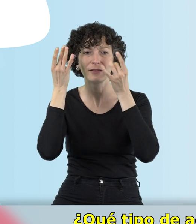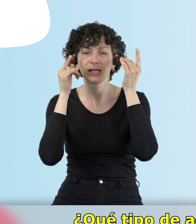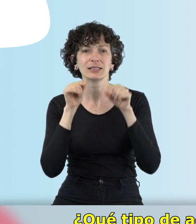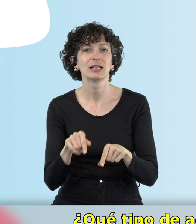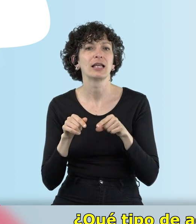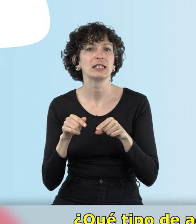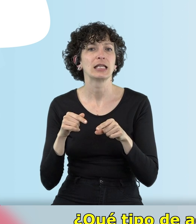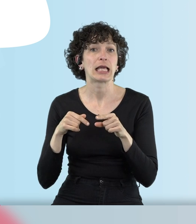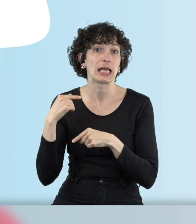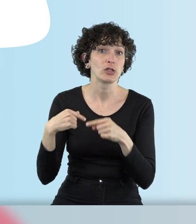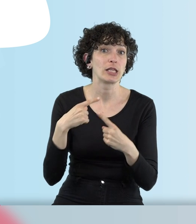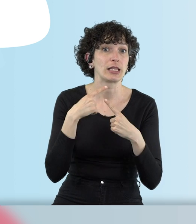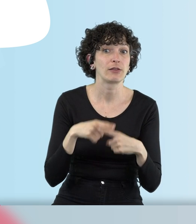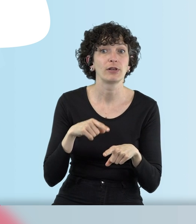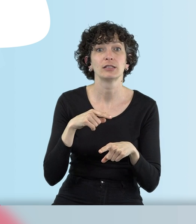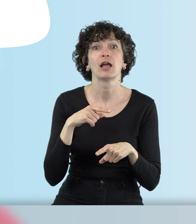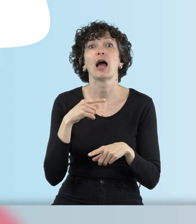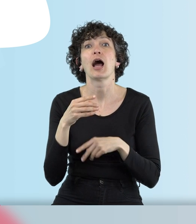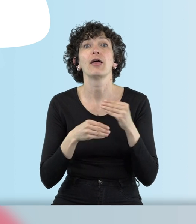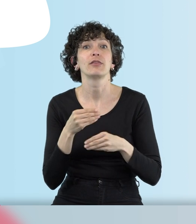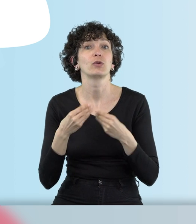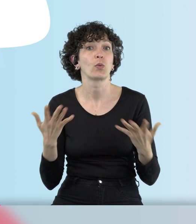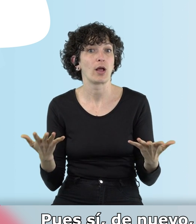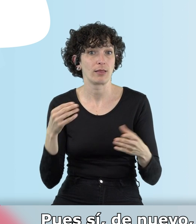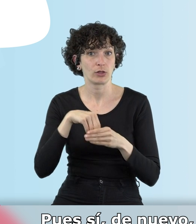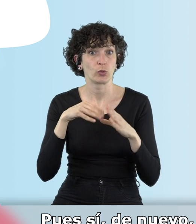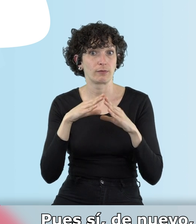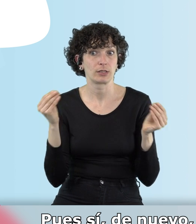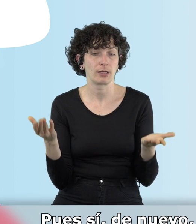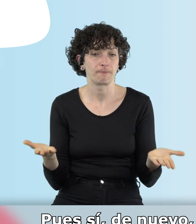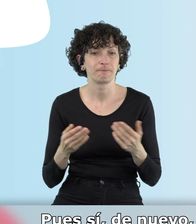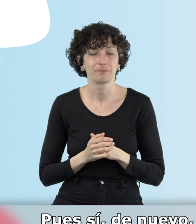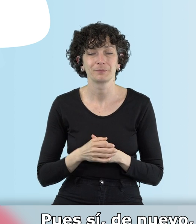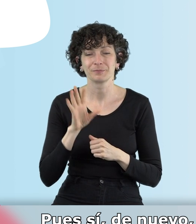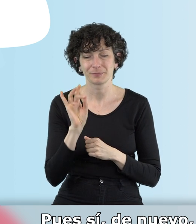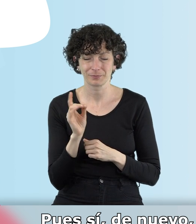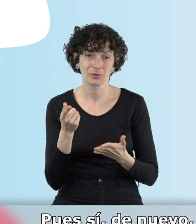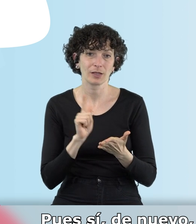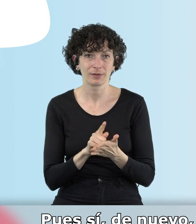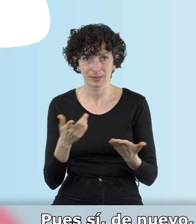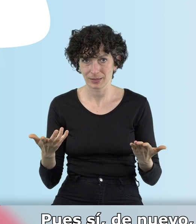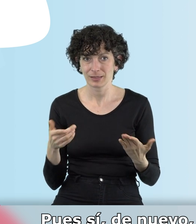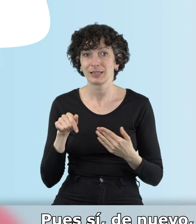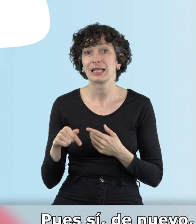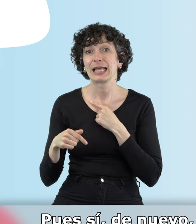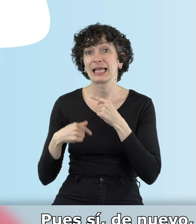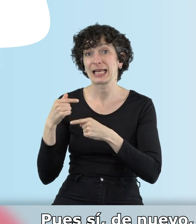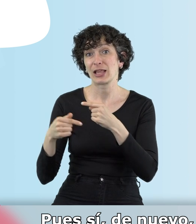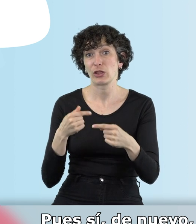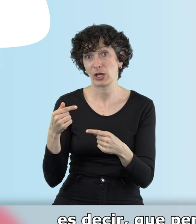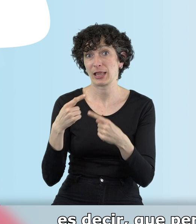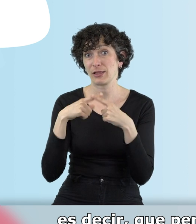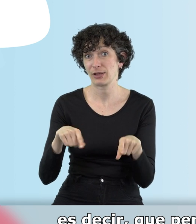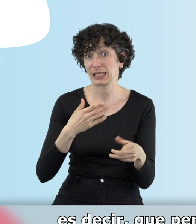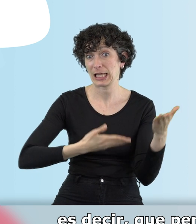actividades intergeneracionales hacéis desde las universidades? Pues sí, de nuevo, desde la base del intercambio